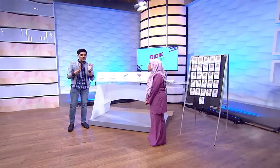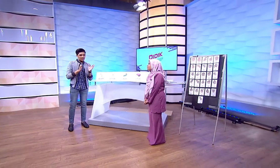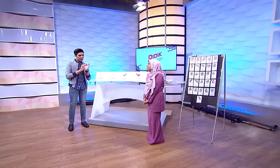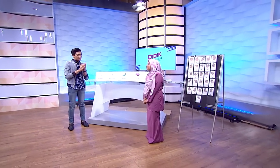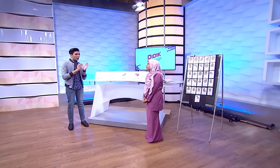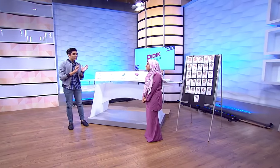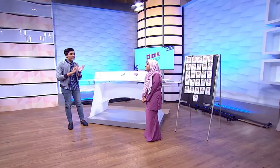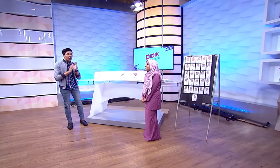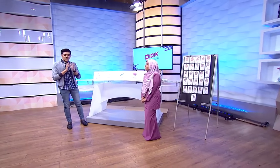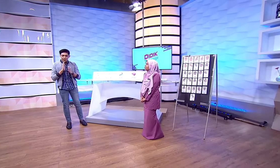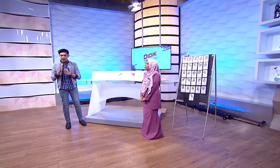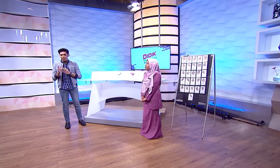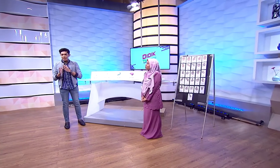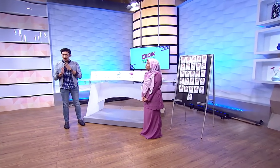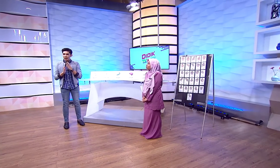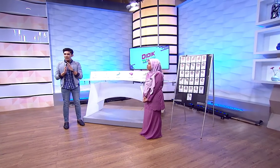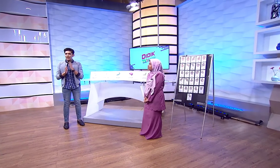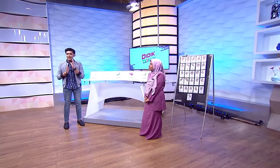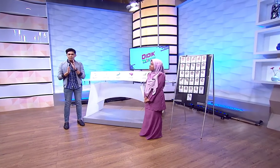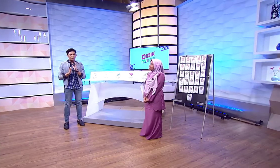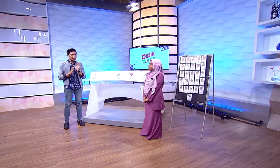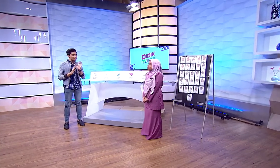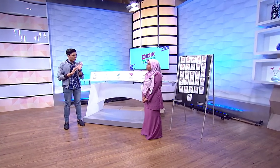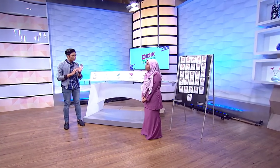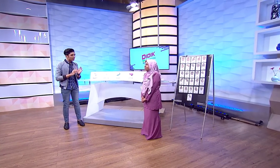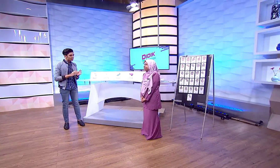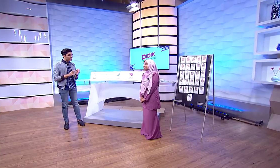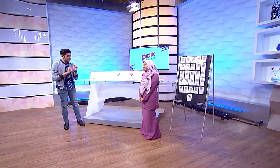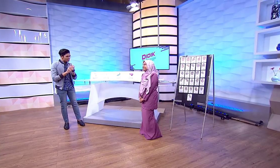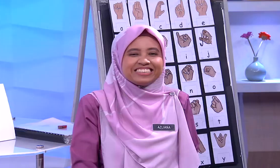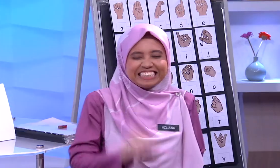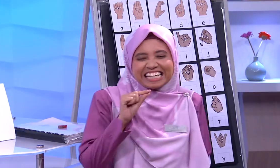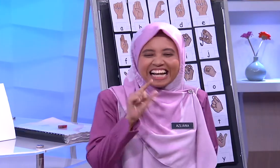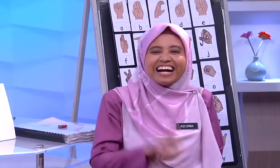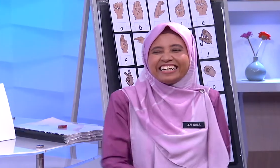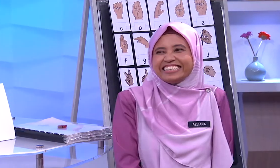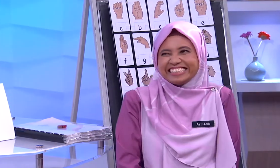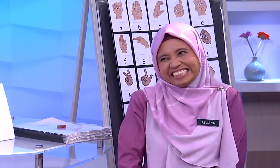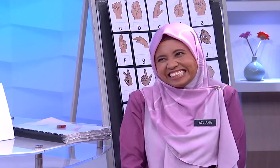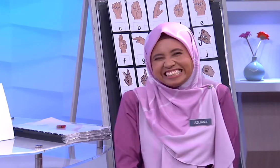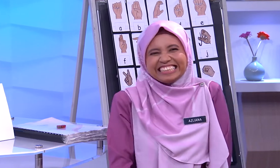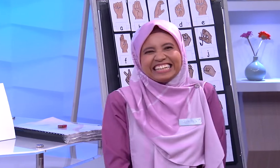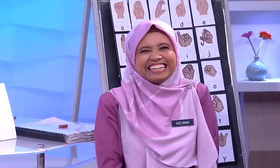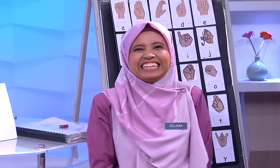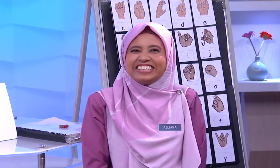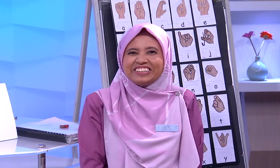tadikan C Bunda ada pengalaman sebanyak 15 tahun mengajar bahasa isyarat nilai hari saya